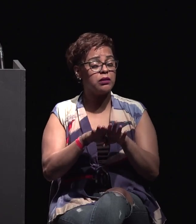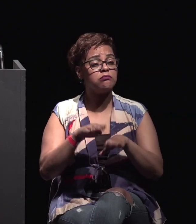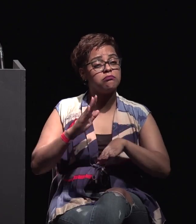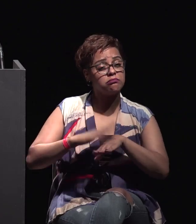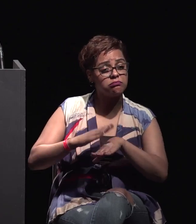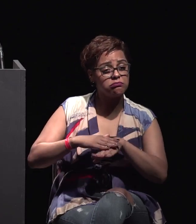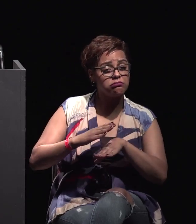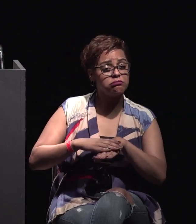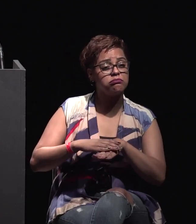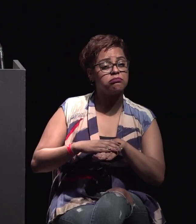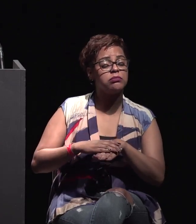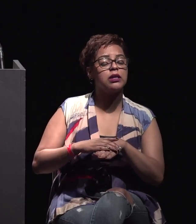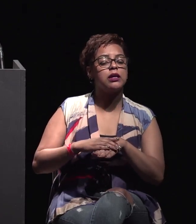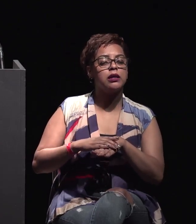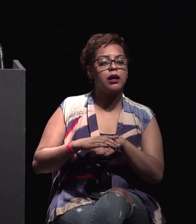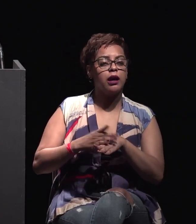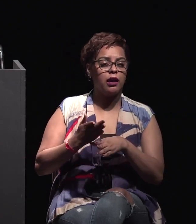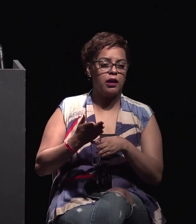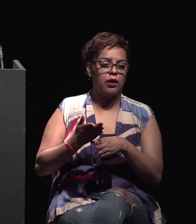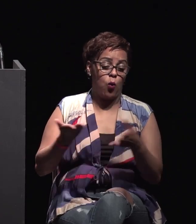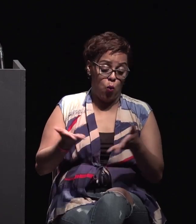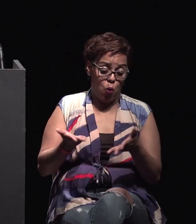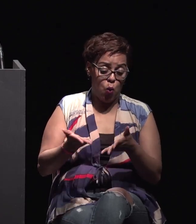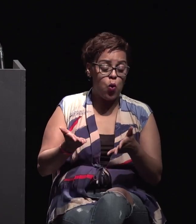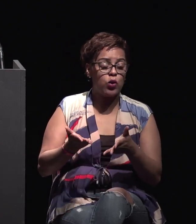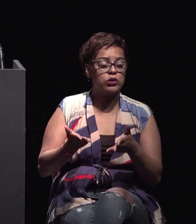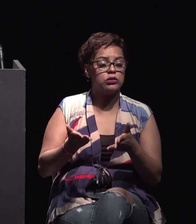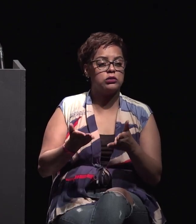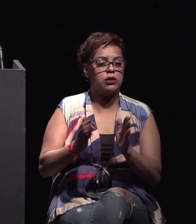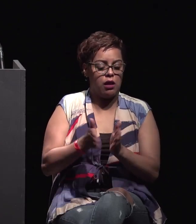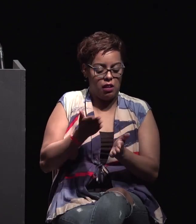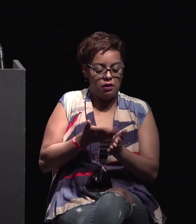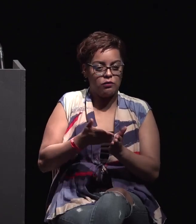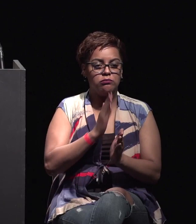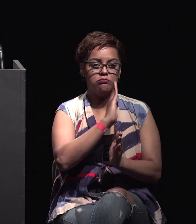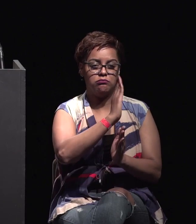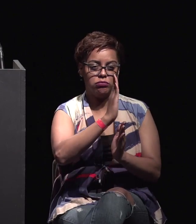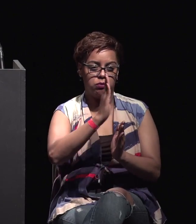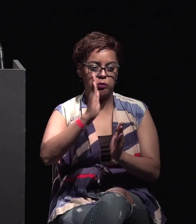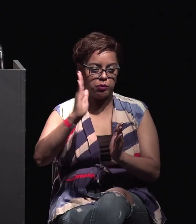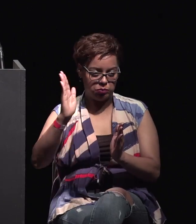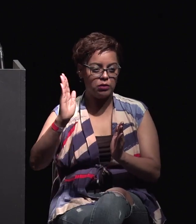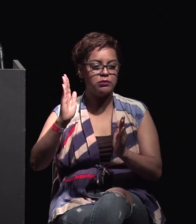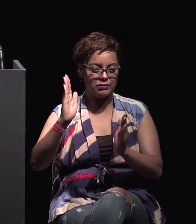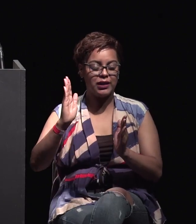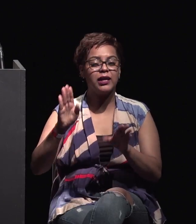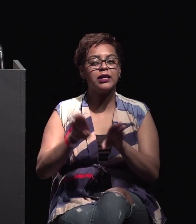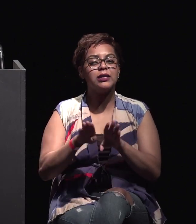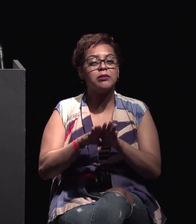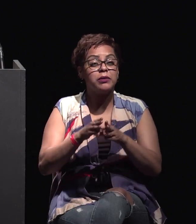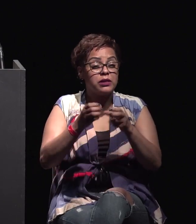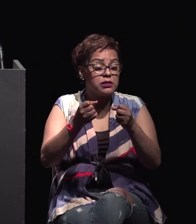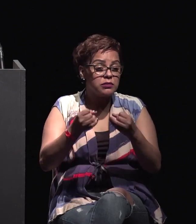nessas sessões, né, recentes das livrarias, e também falar um